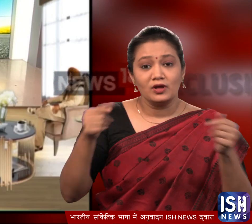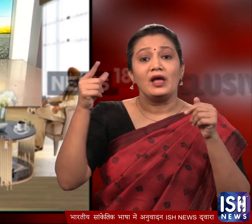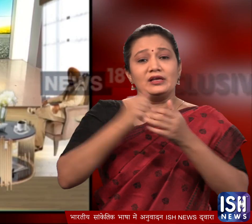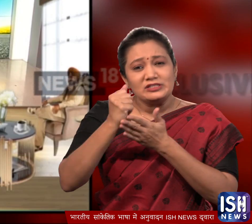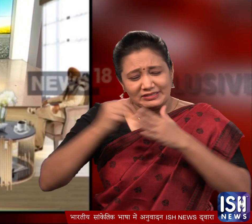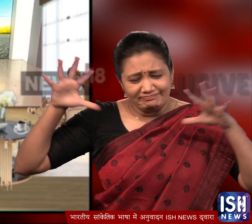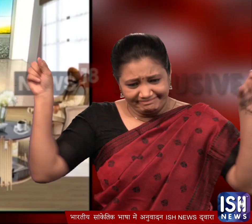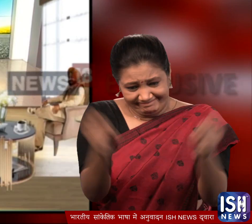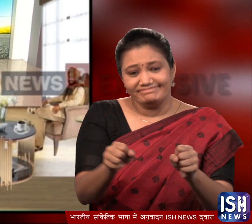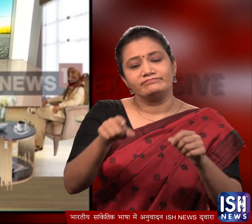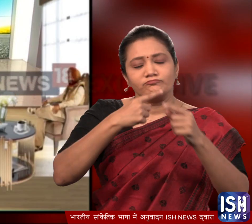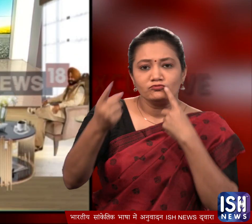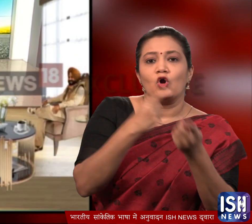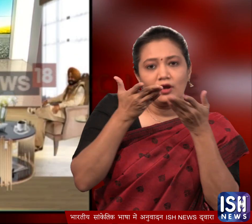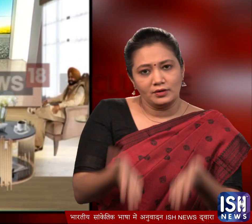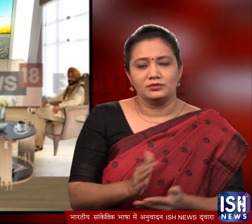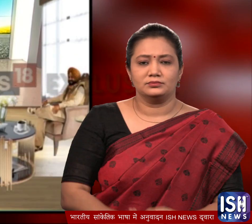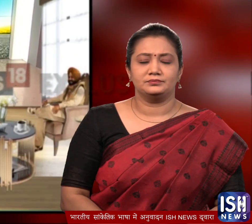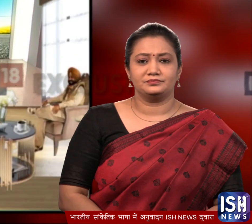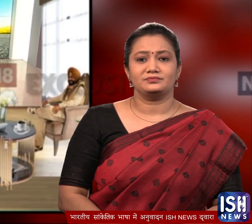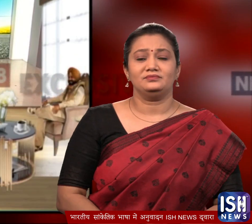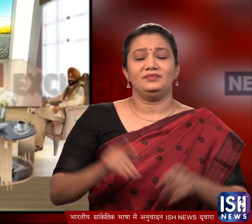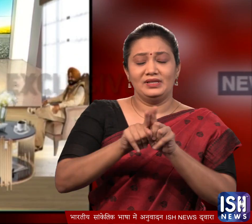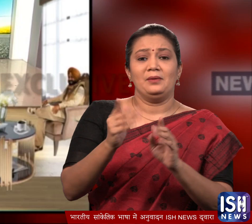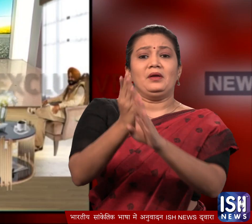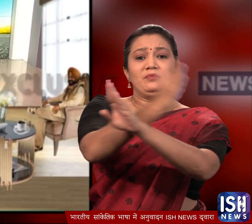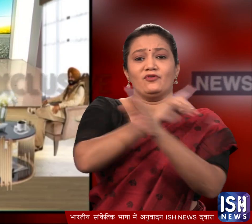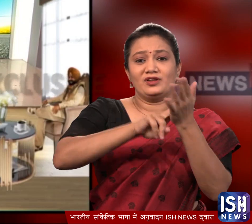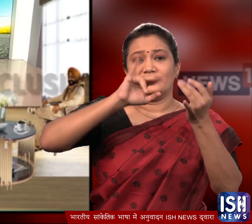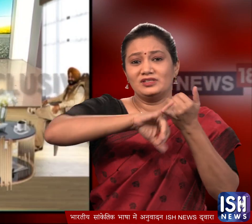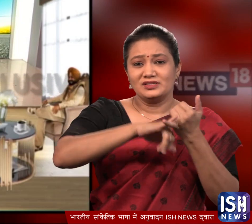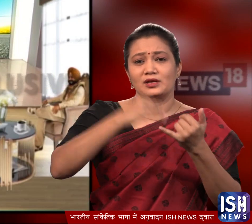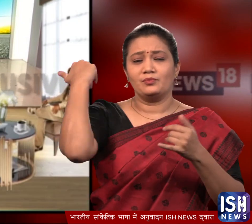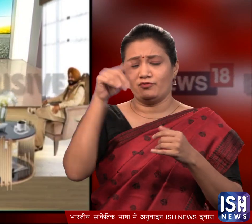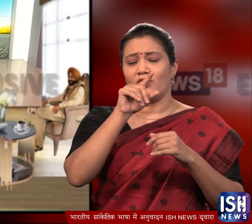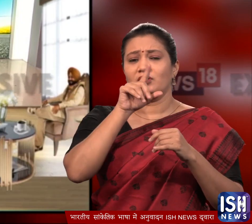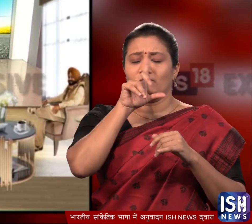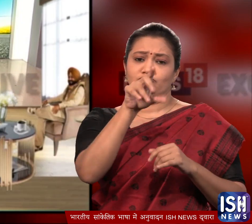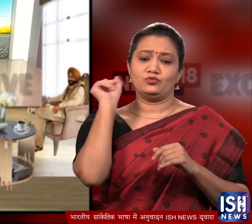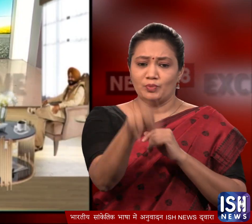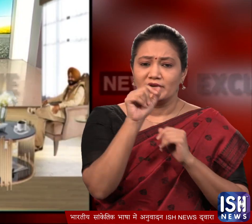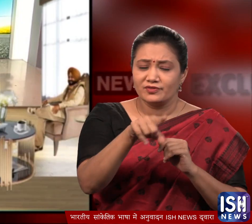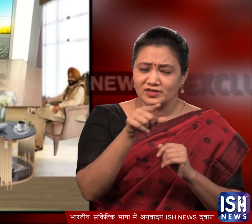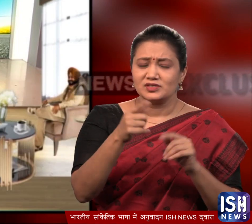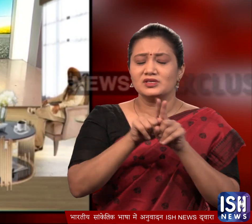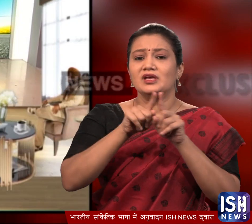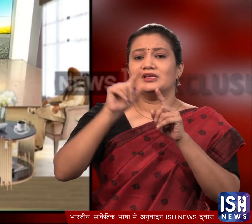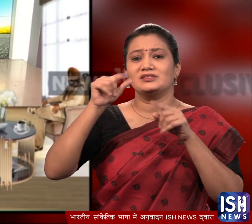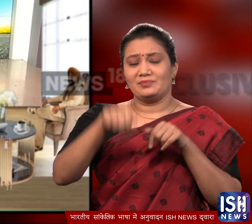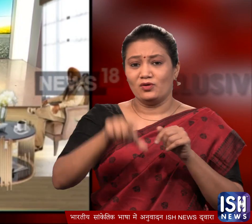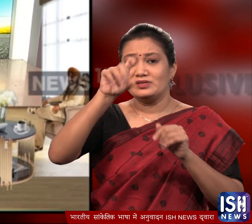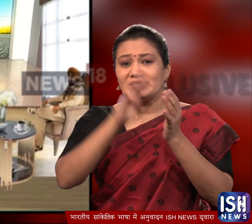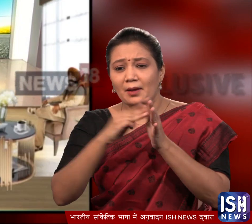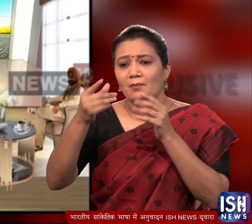कोशिश की वजह से ही दोनों नेता बातचीत की टेबल पर पहुंचे। वहीं इस मुलाकात से पहले नवजोत सिंह सिद्धू ने 2 ऐसे ट्वीट किए जिनसे ऐसा लगा कि कैप्टन